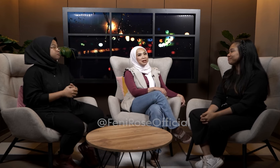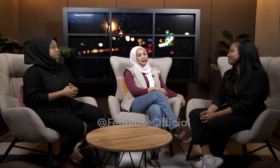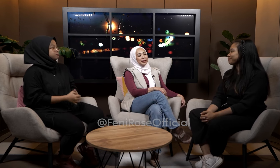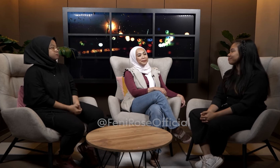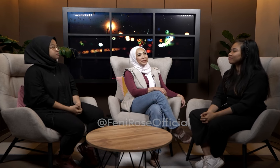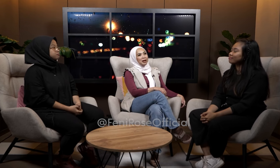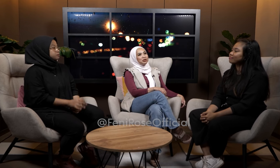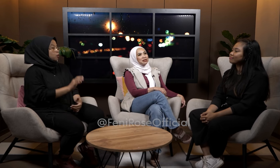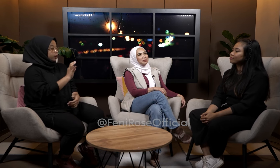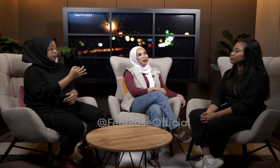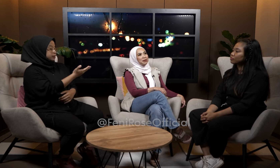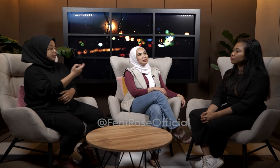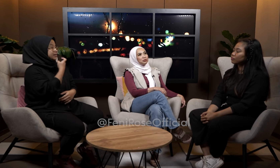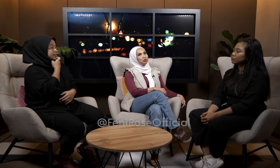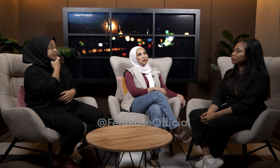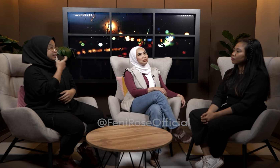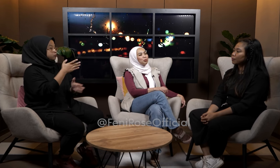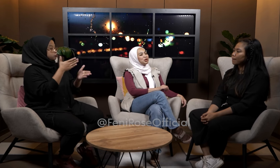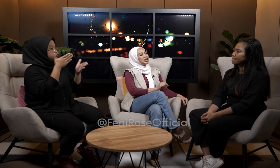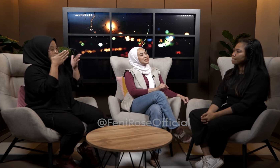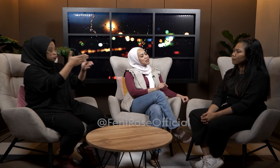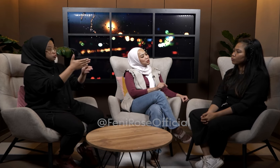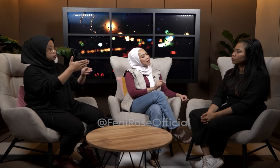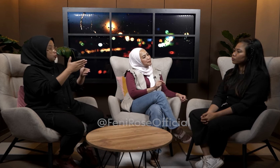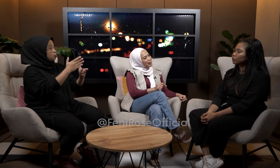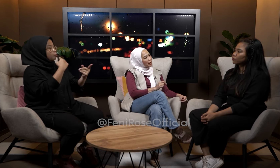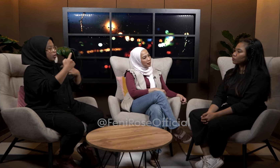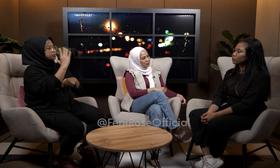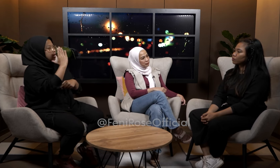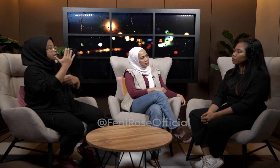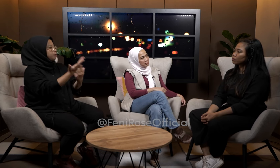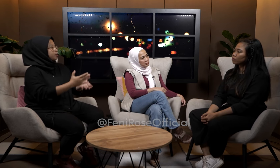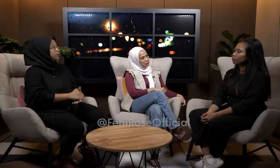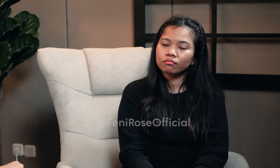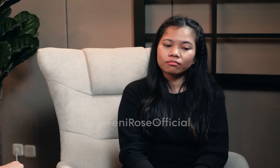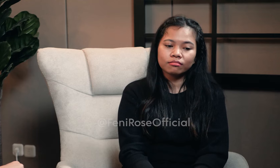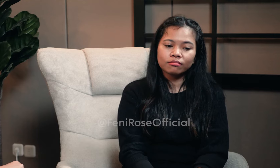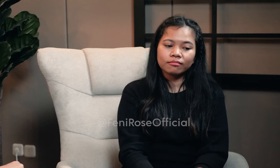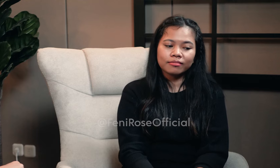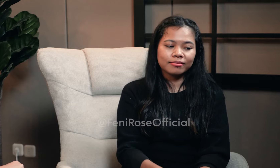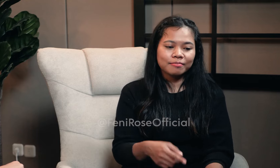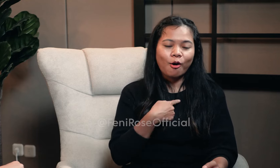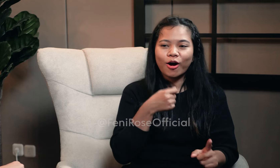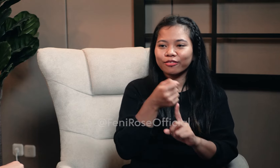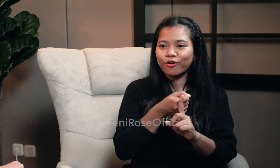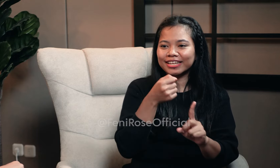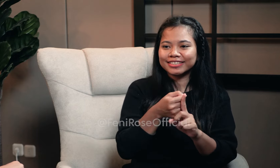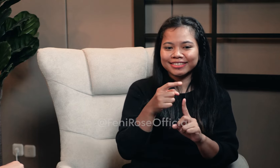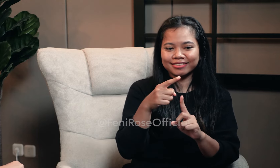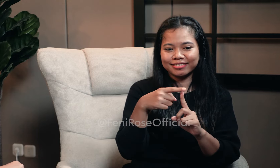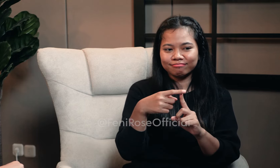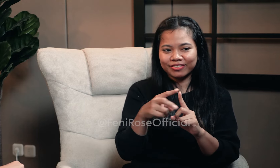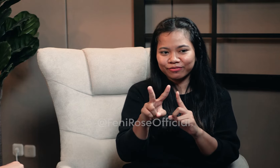Nah kamu sendiri mengambil jurusan Komunikasi itu kenapa mau advokasi aja